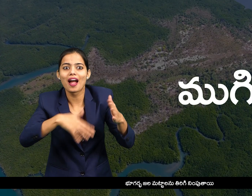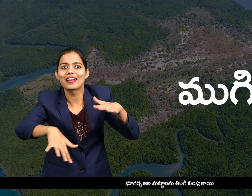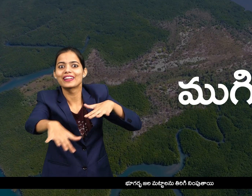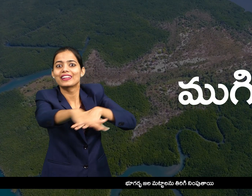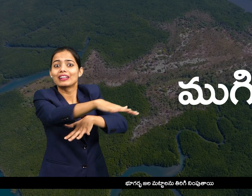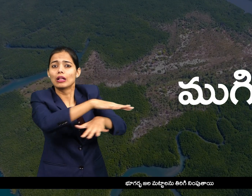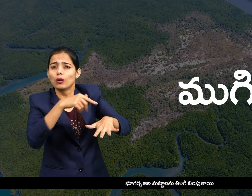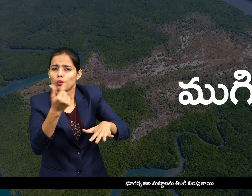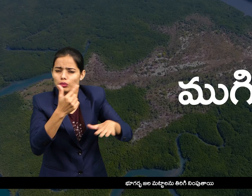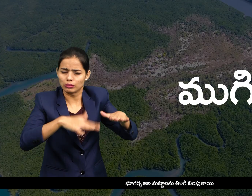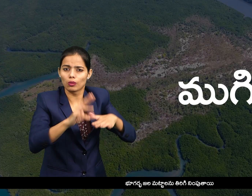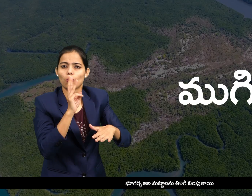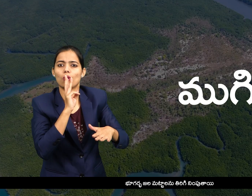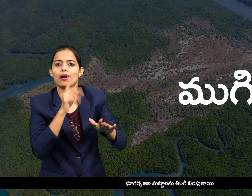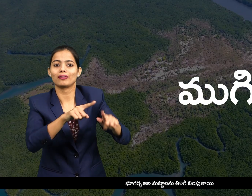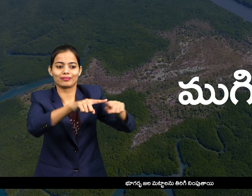నింపుతాయి.